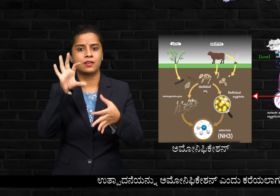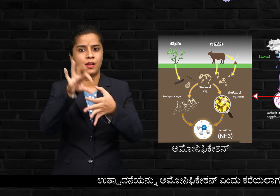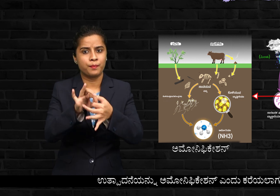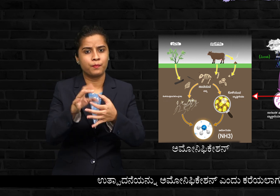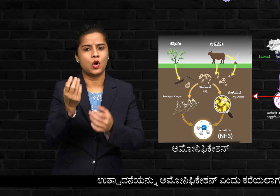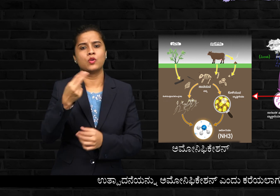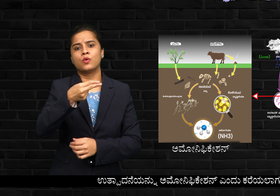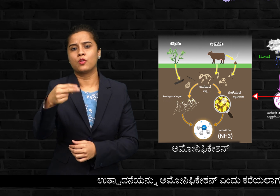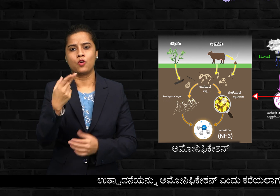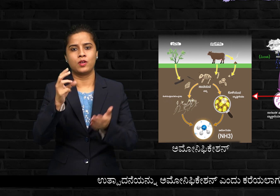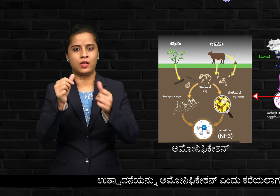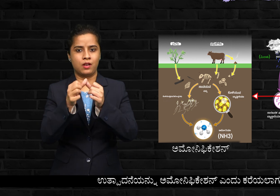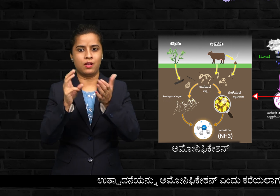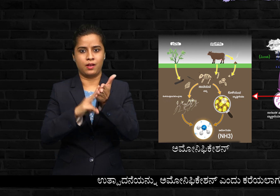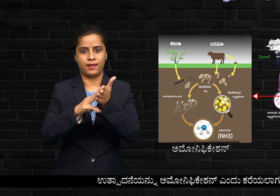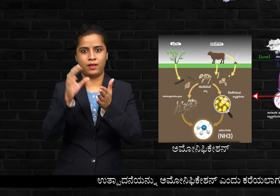ಕರೆಯಲಾಗುತ್ತದೆ.